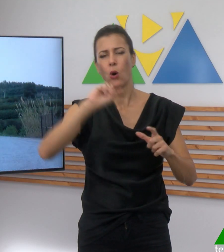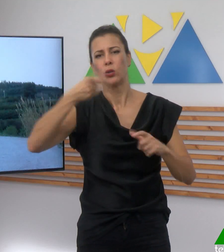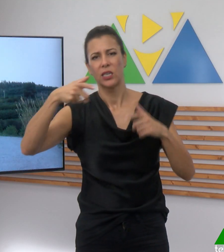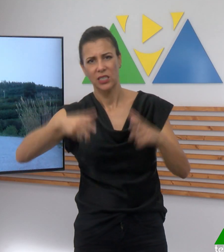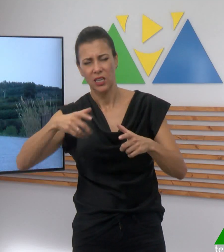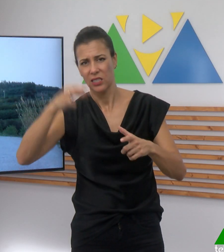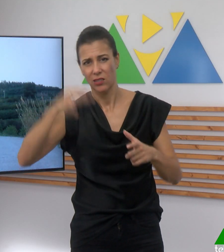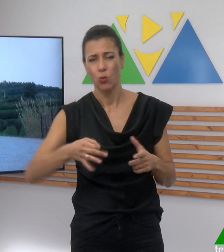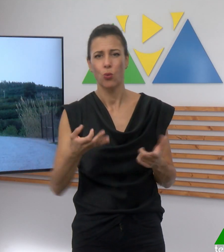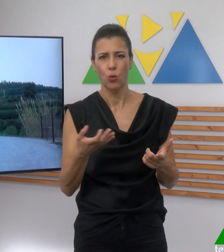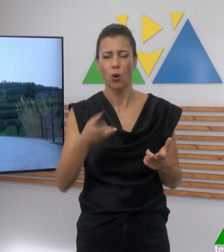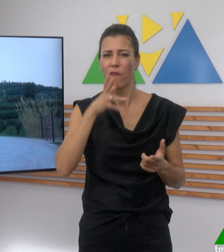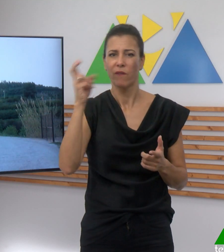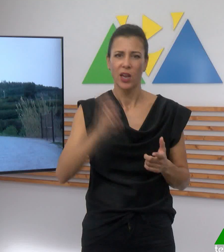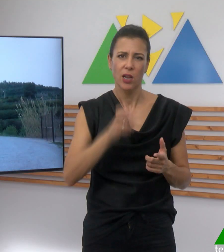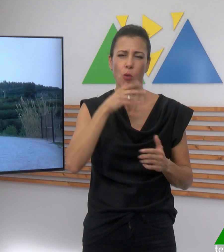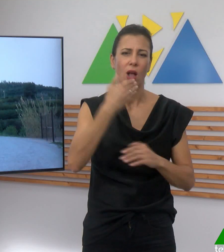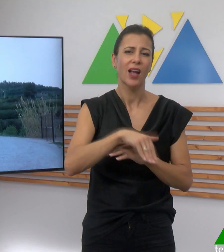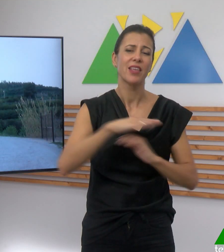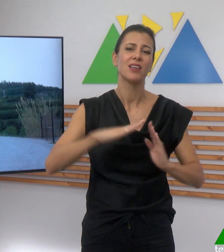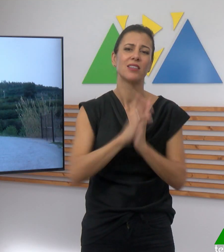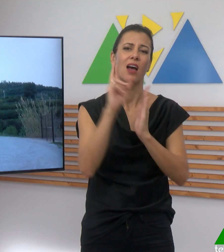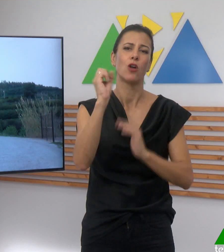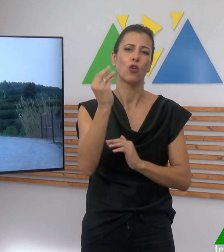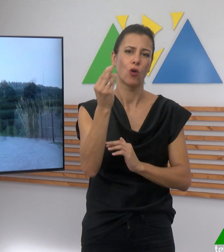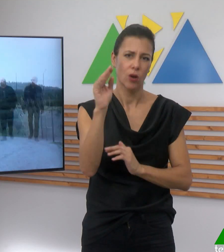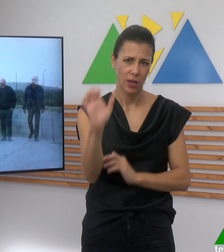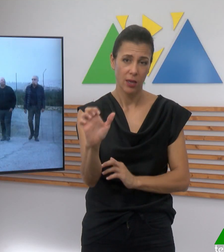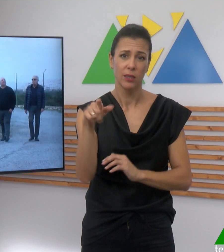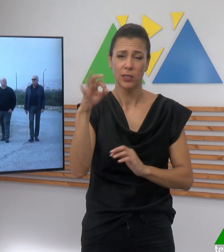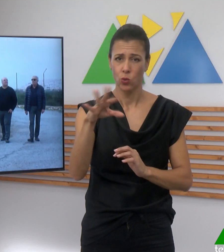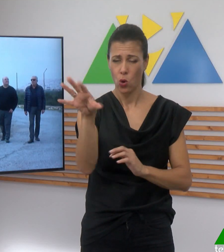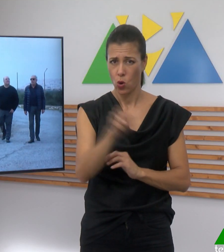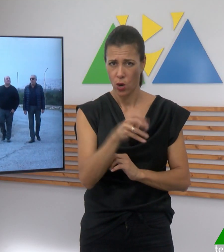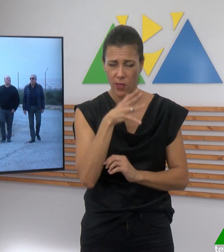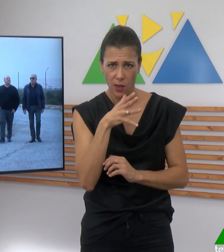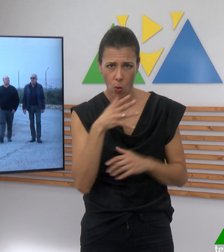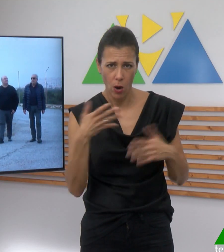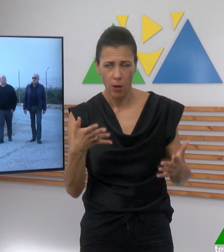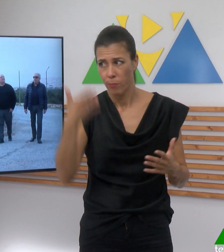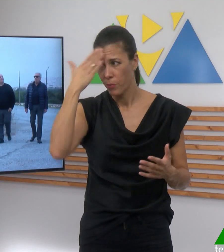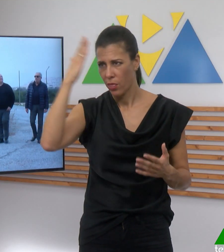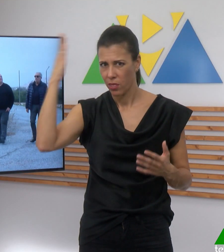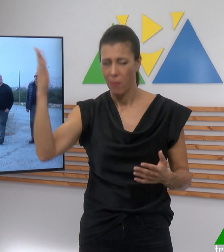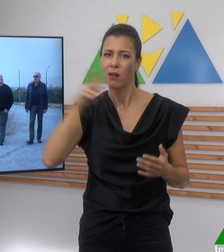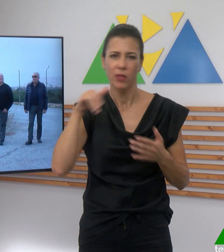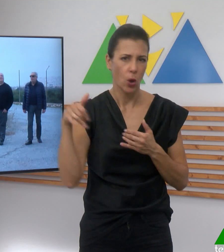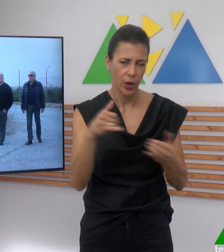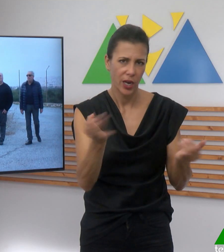seguramente venía por la calle San Roque eh que tomaba agua también o de laquia principal del río de la az del vínculo